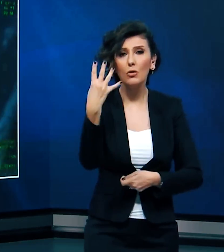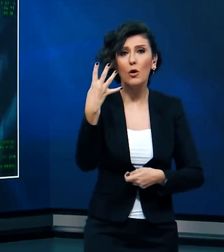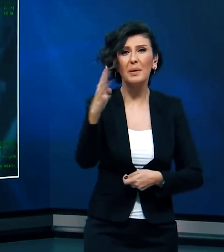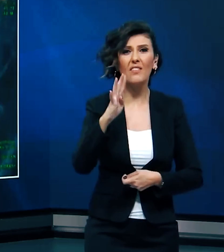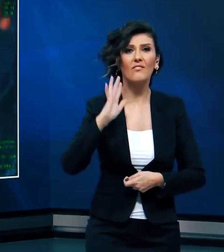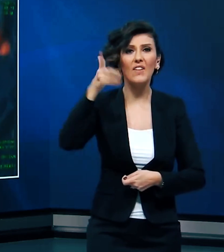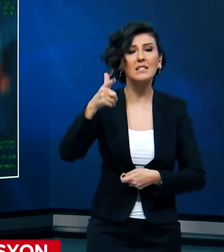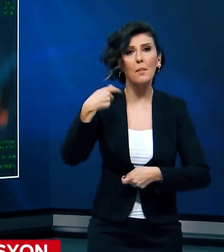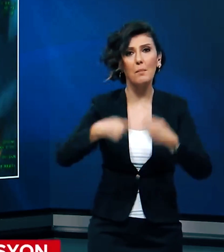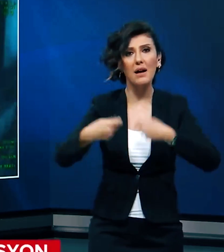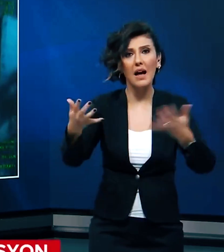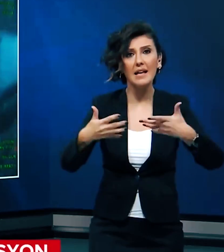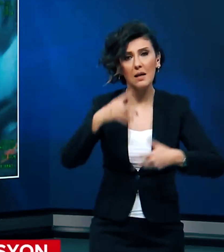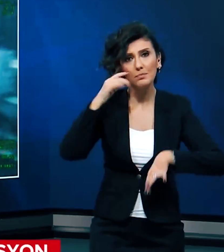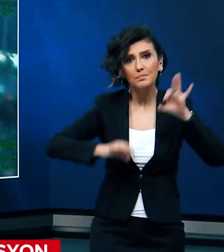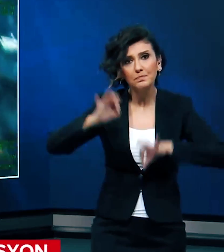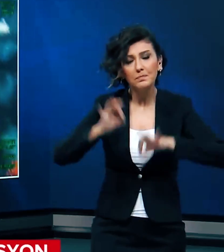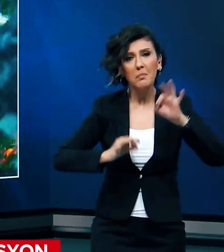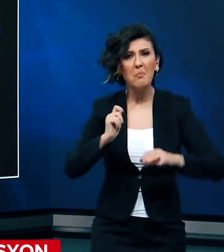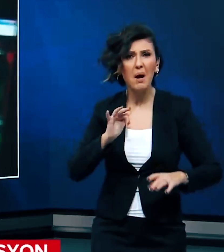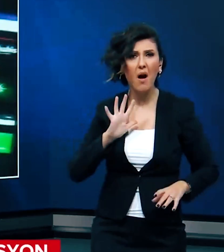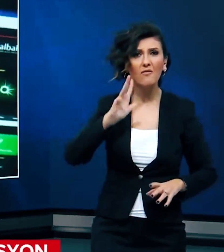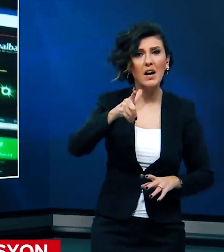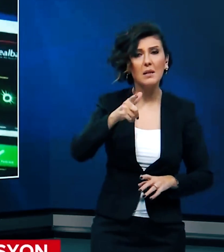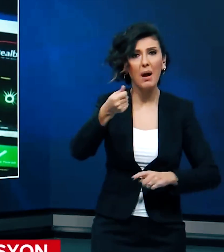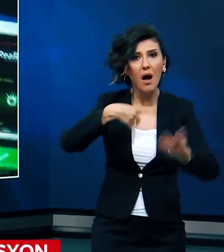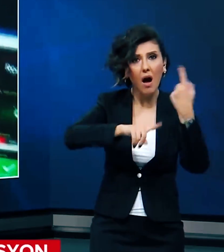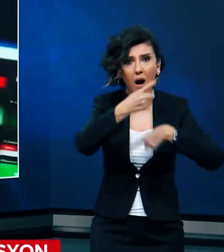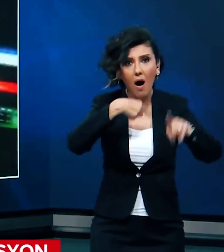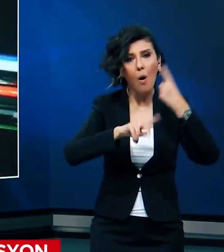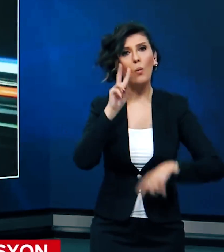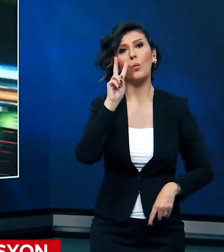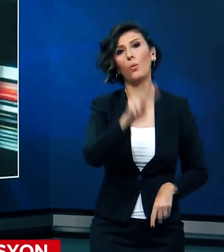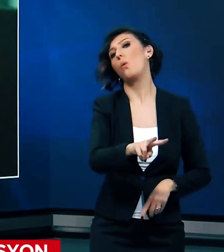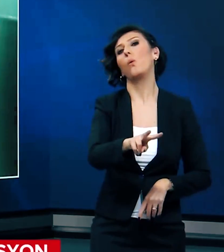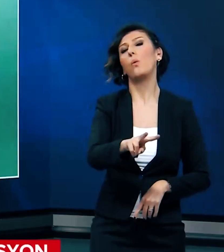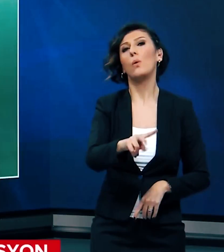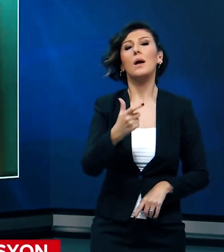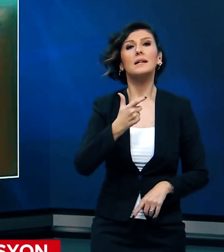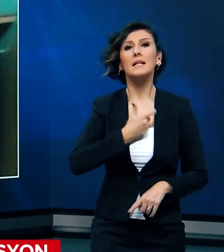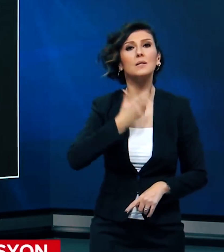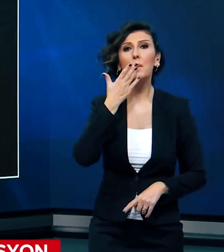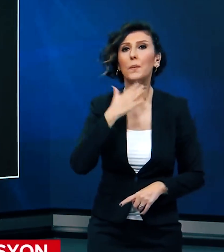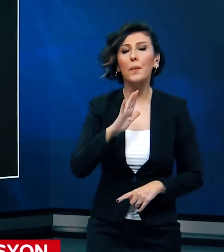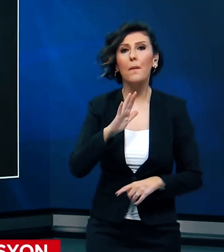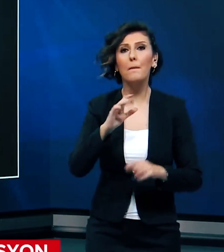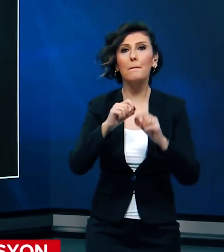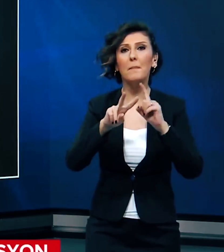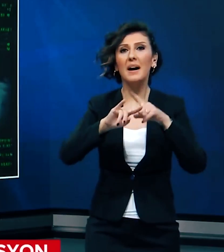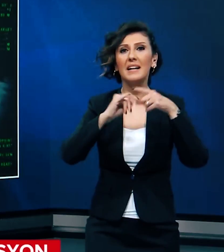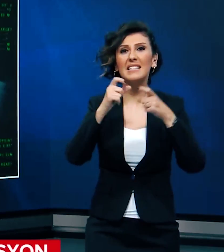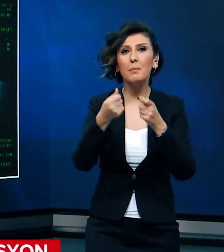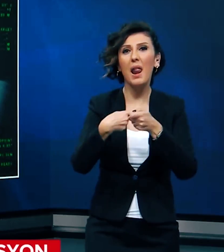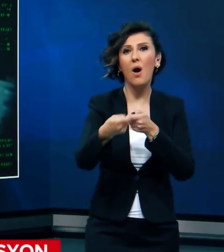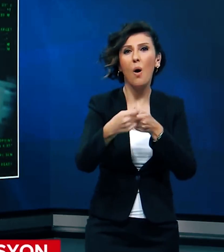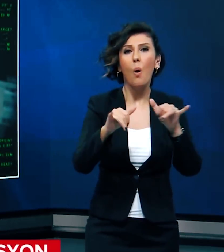banka hesabı incelendi. Yüklü miktarda para trafiğinin gerçekleştiği belirlendi. Yasa dışı bahis oynayan kişiler de idari para